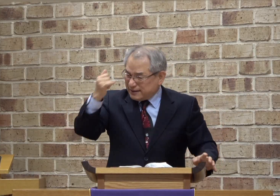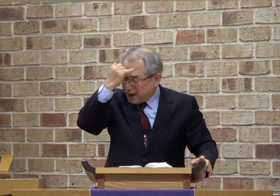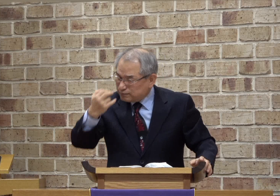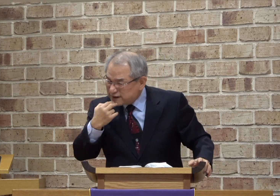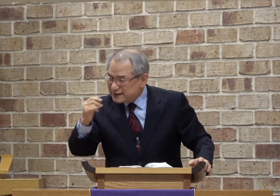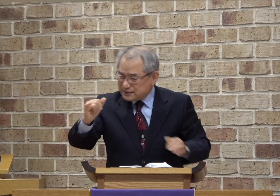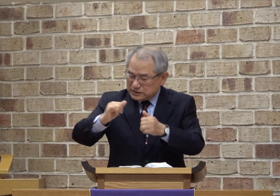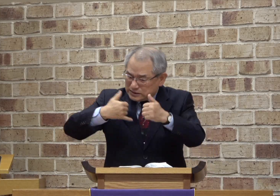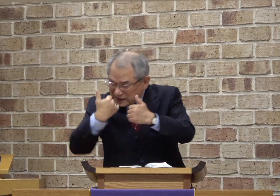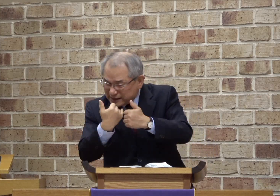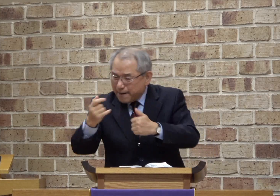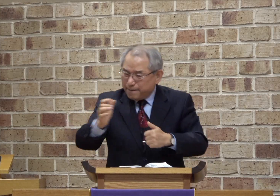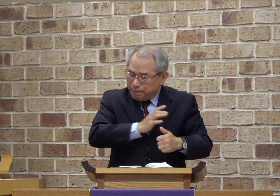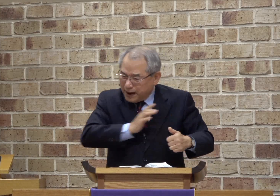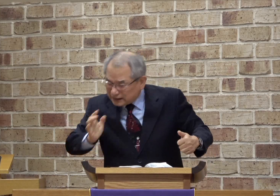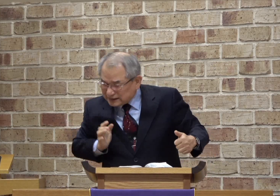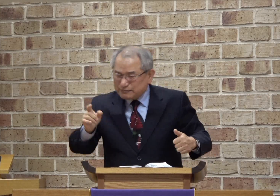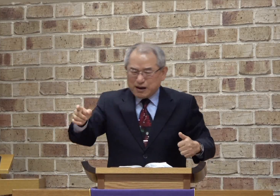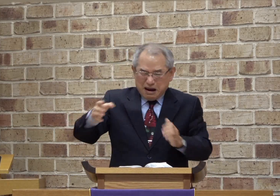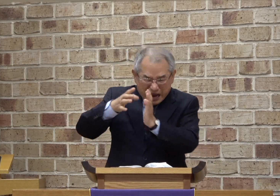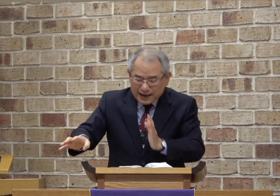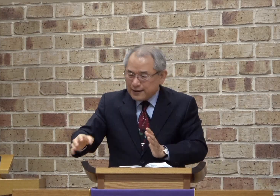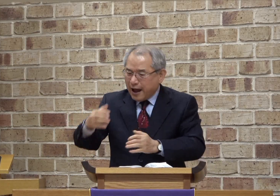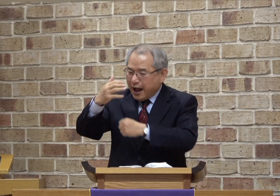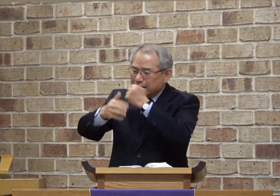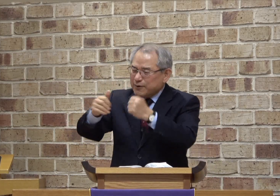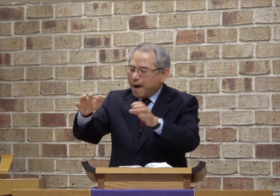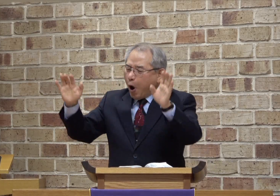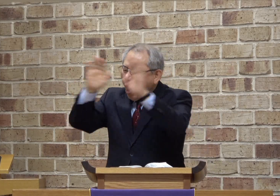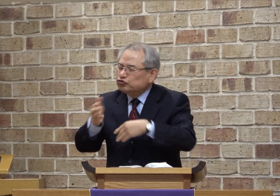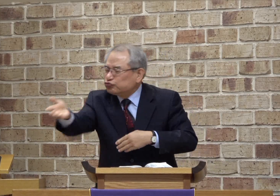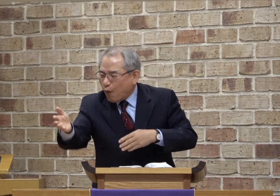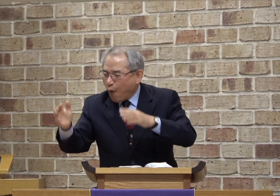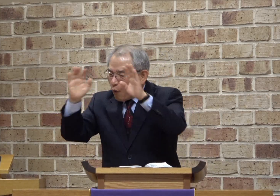하나님은 섬세하게 이것을 창조하셨습니다. 우리를 배려하셨습니다.